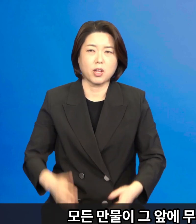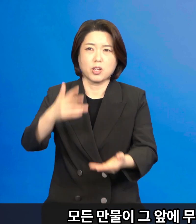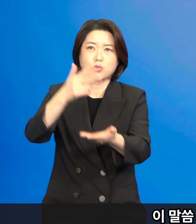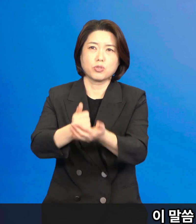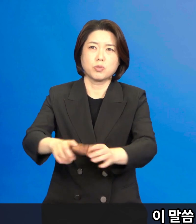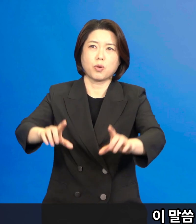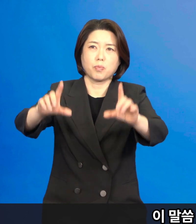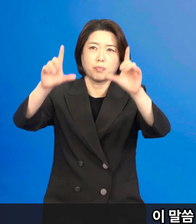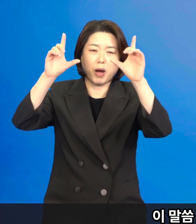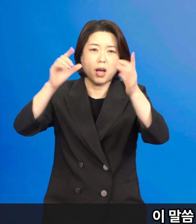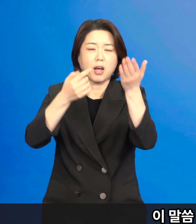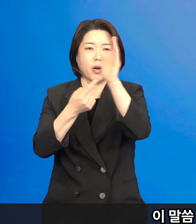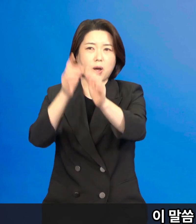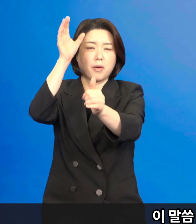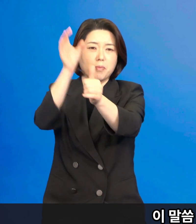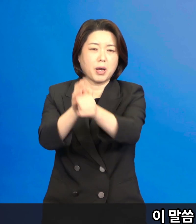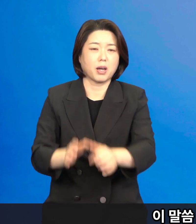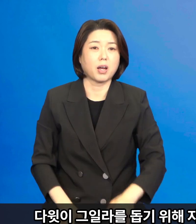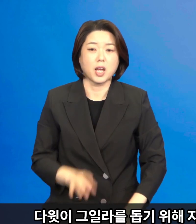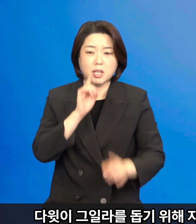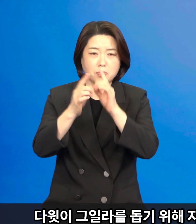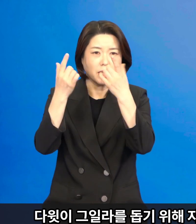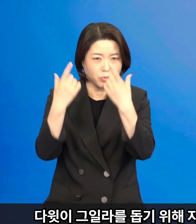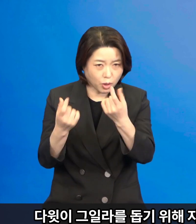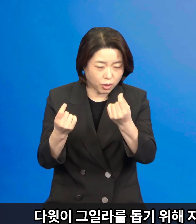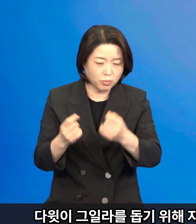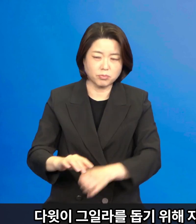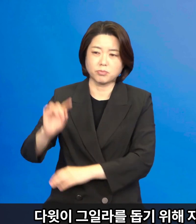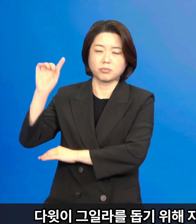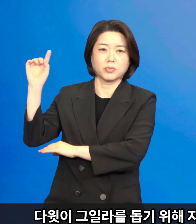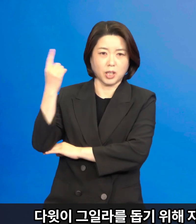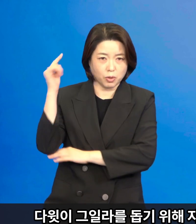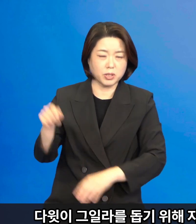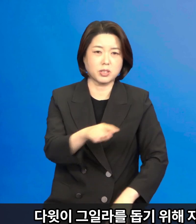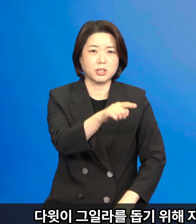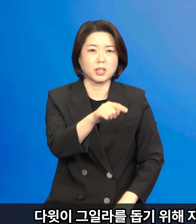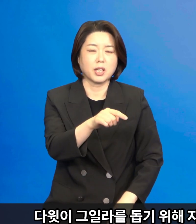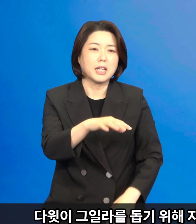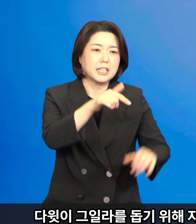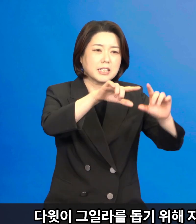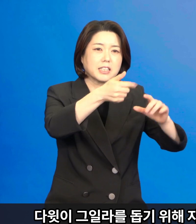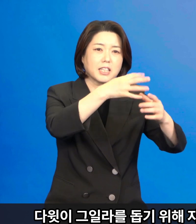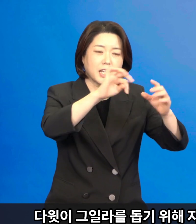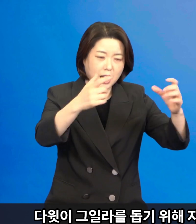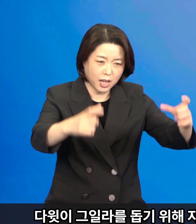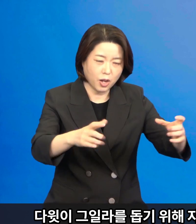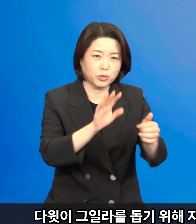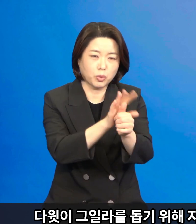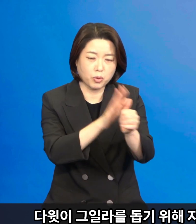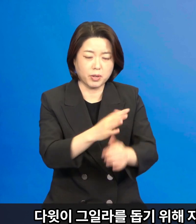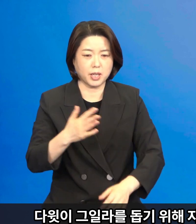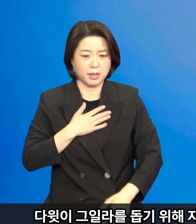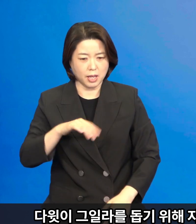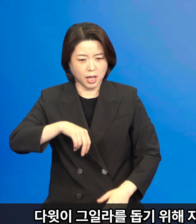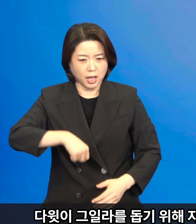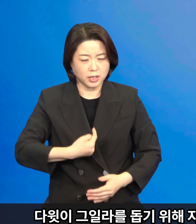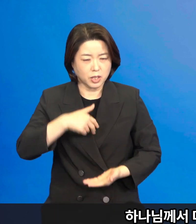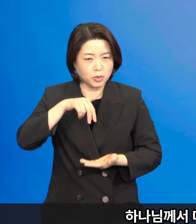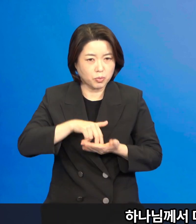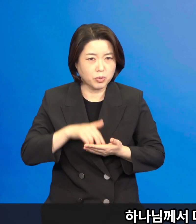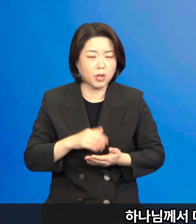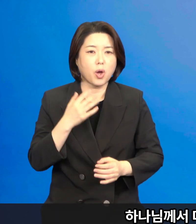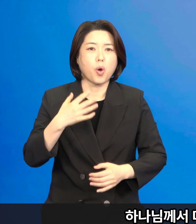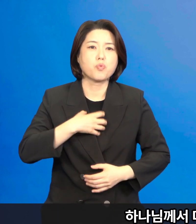세워주셨어요. 이 말씀 그대로 마찬가지로 다윗이 그일라를 돕기 위해 자신의 위험을 감수하고 기꺼이 갔을